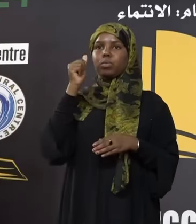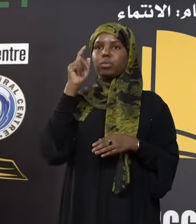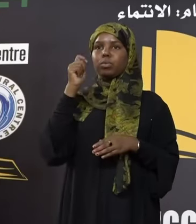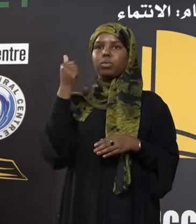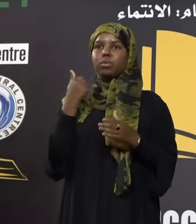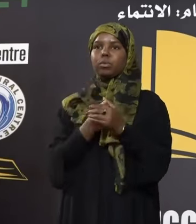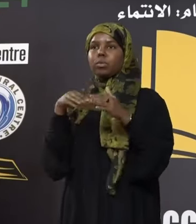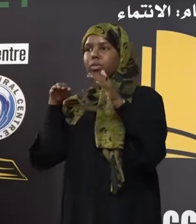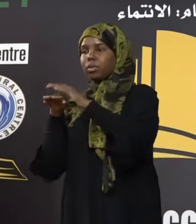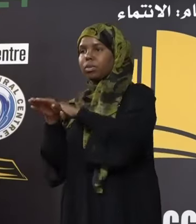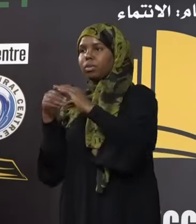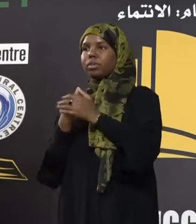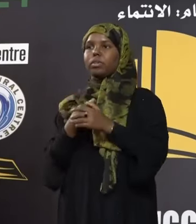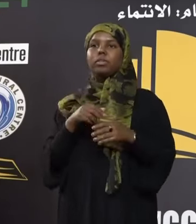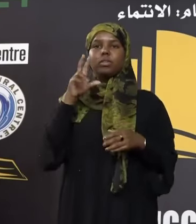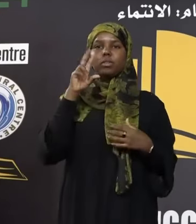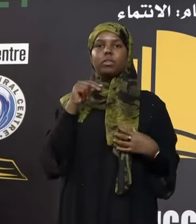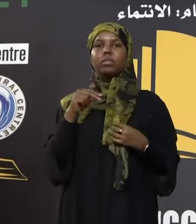gelin